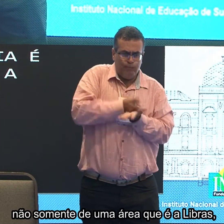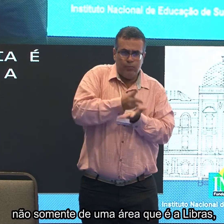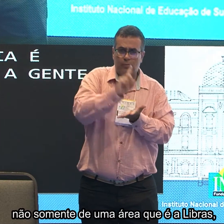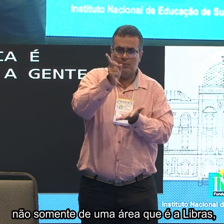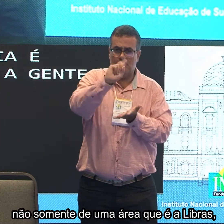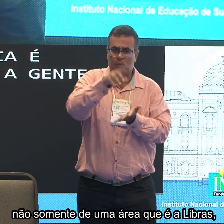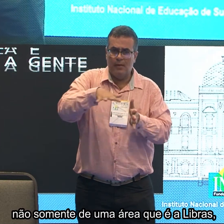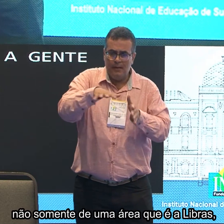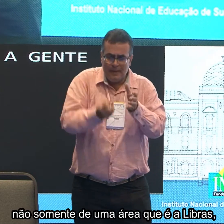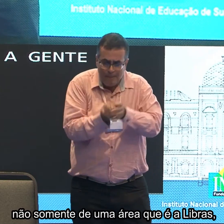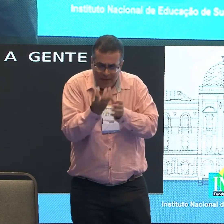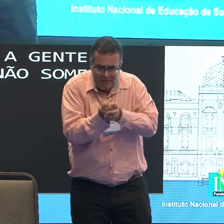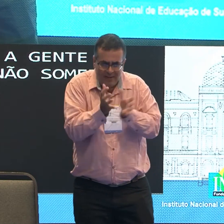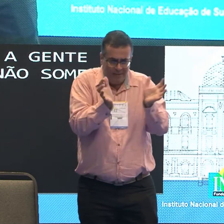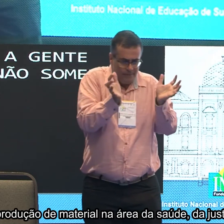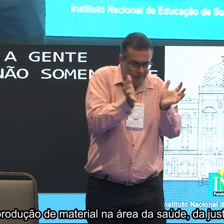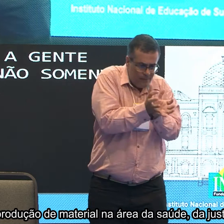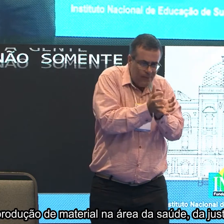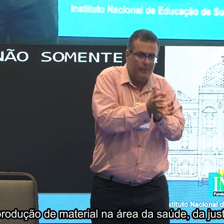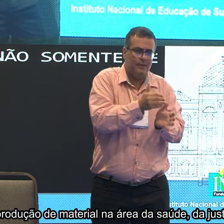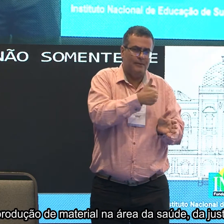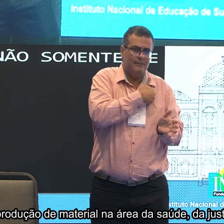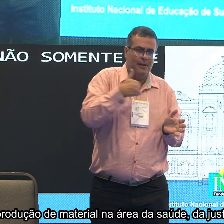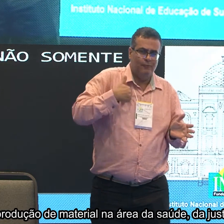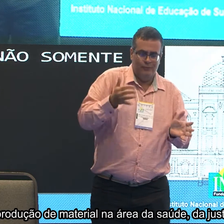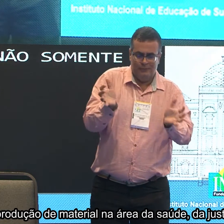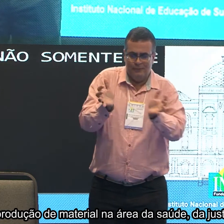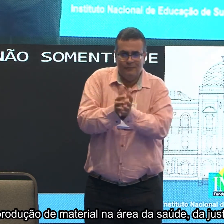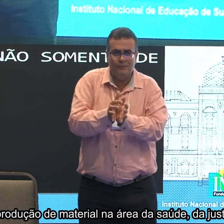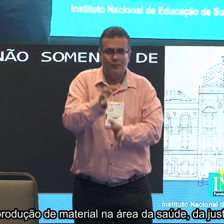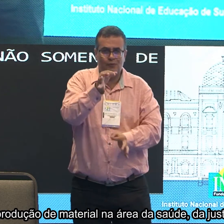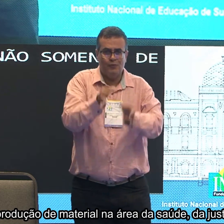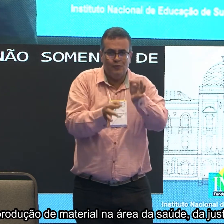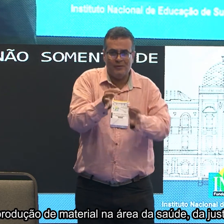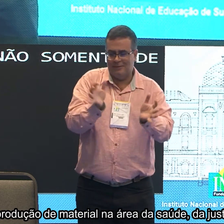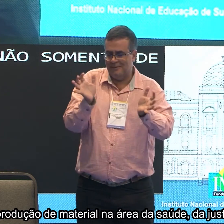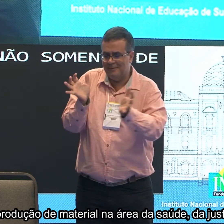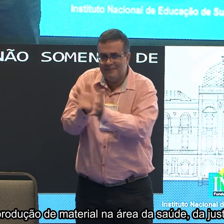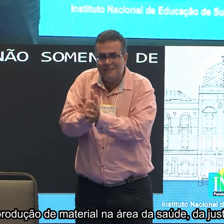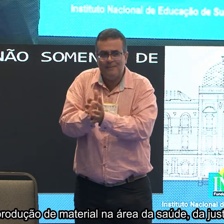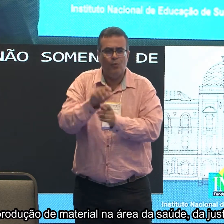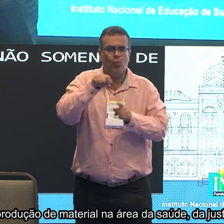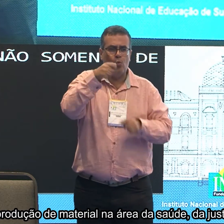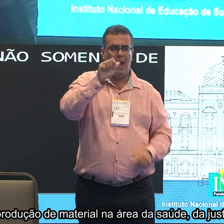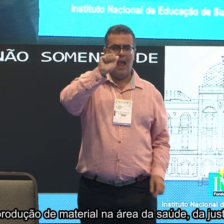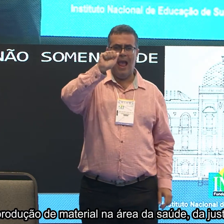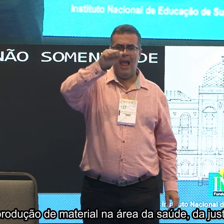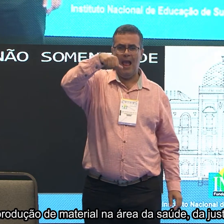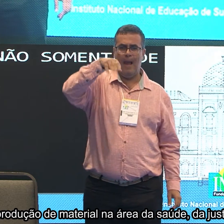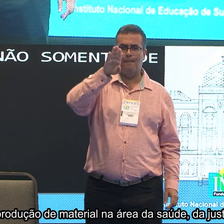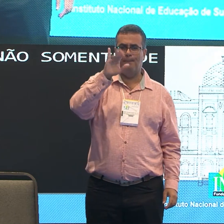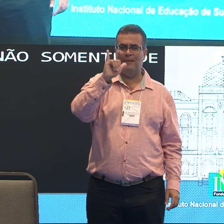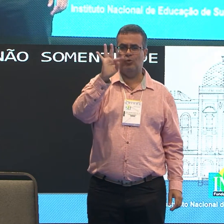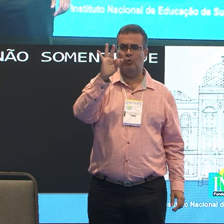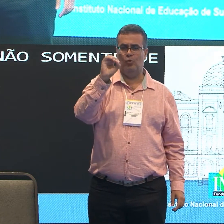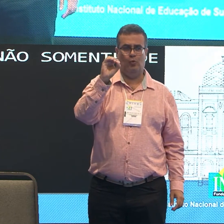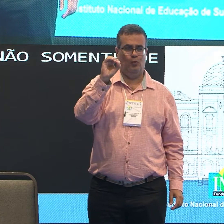é a Libras. É a produção de material da área da saúde, da justiça.